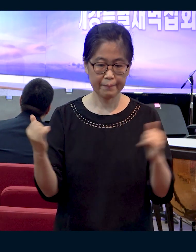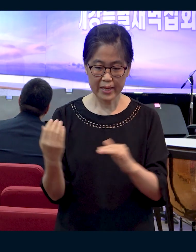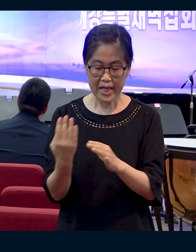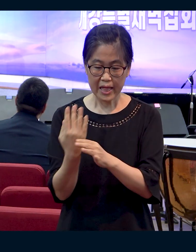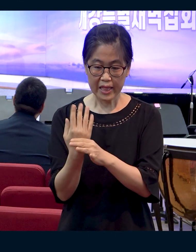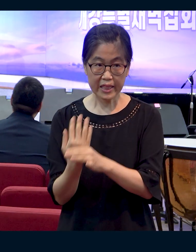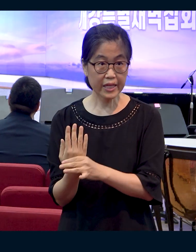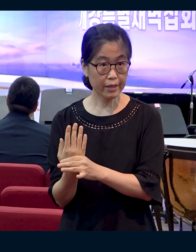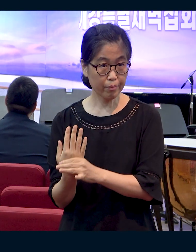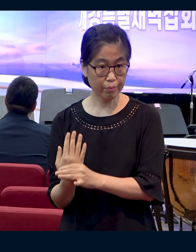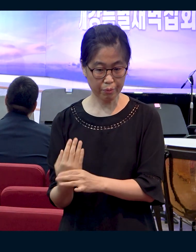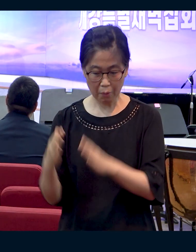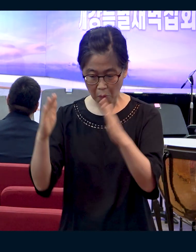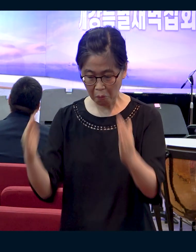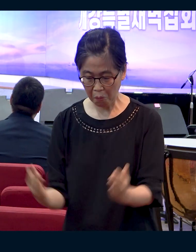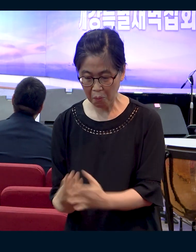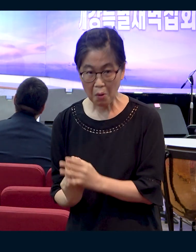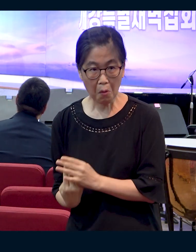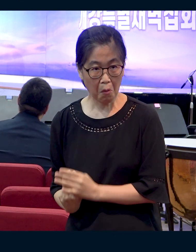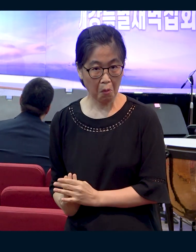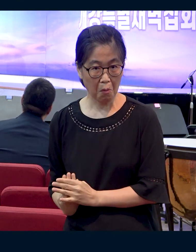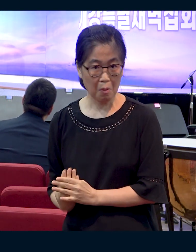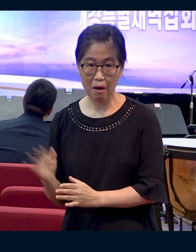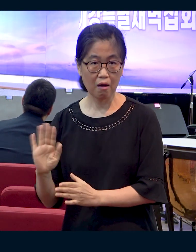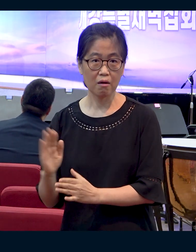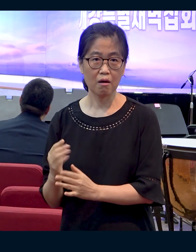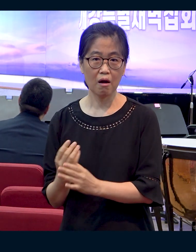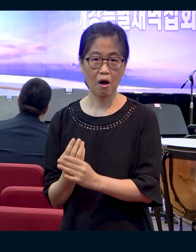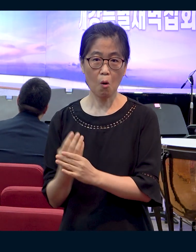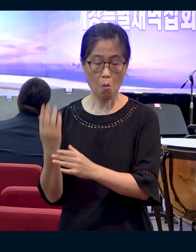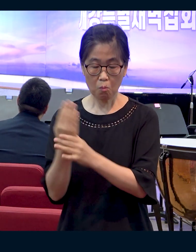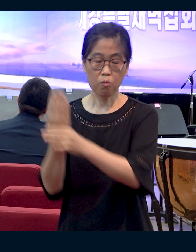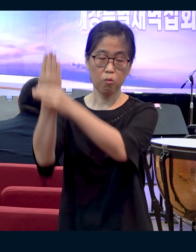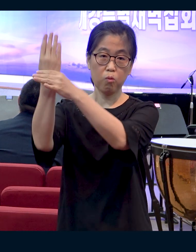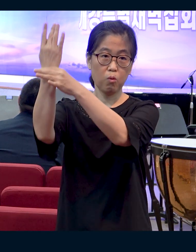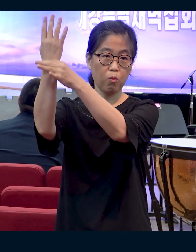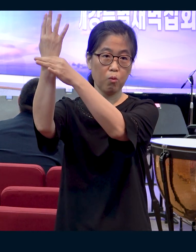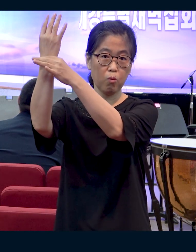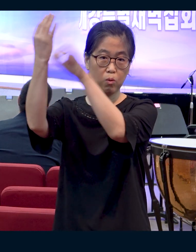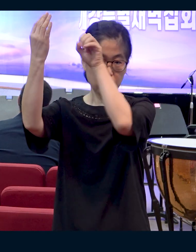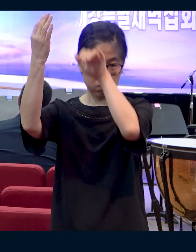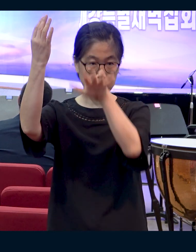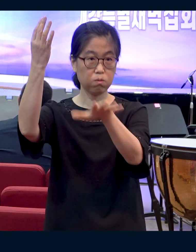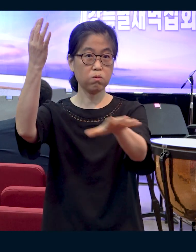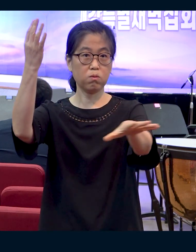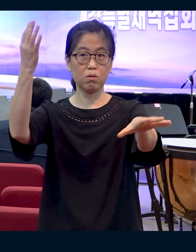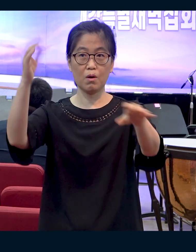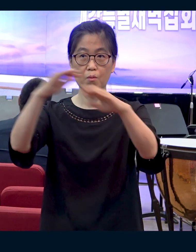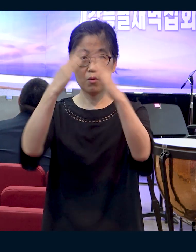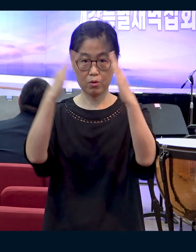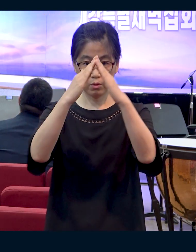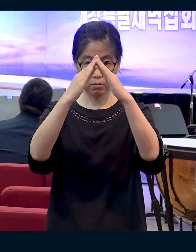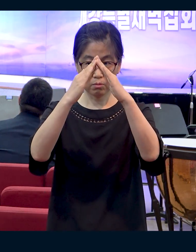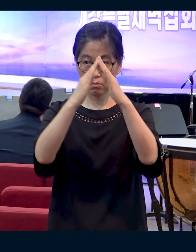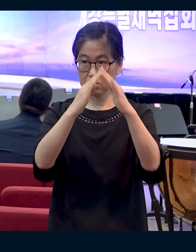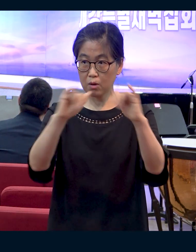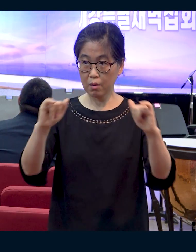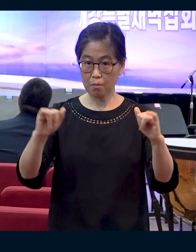등불을 켜서 말 아래 두지 않고 등경 위에 두나니 이러므로 집안 모든 사람에게 비치느니라.